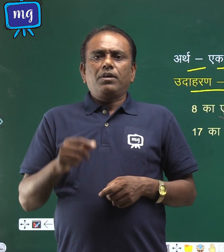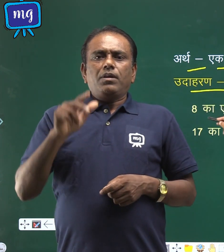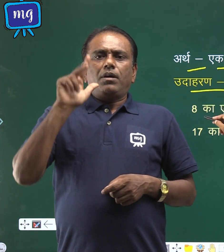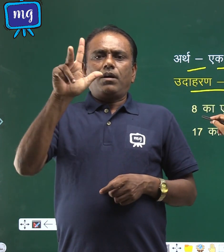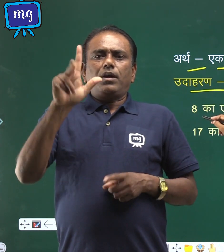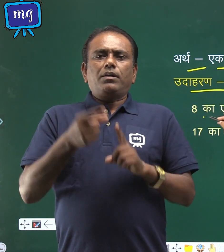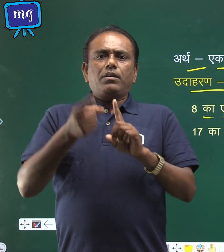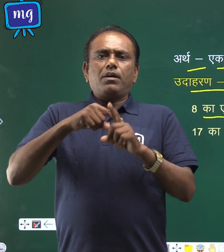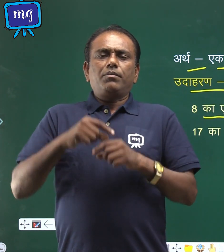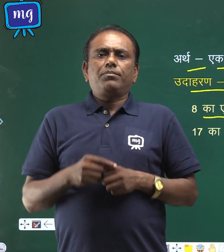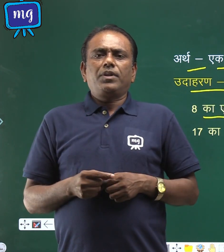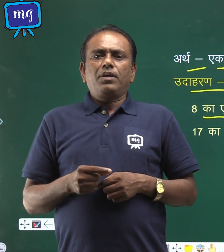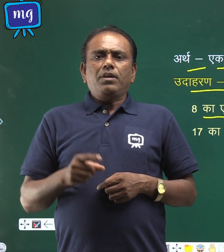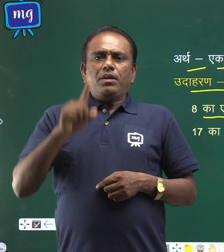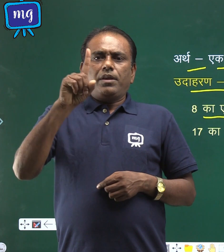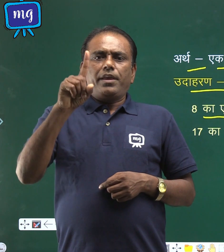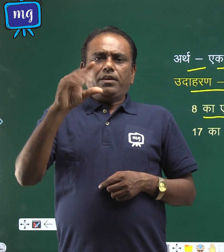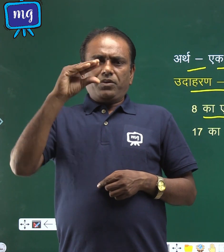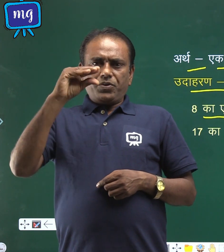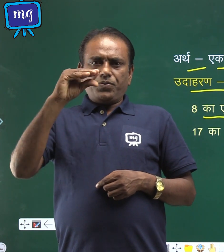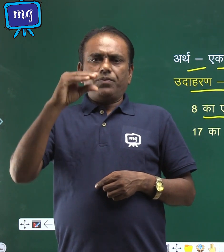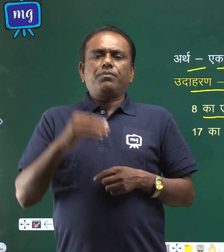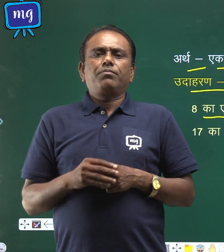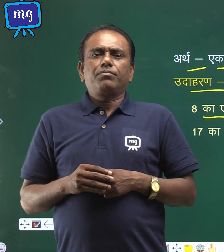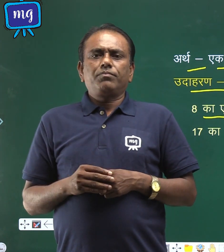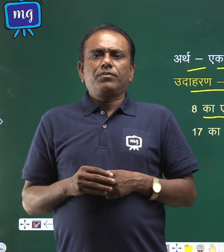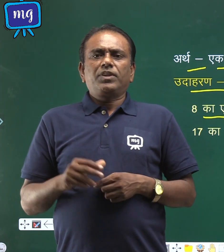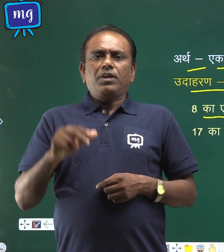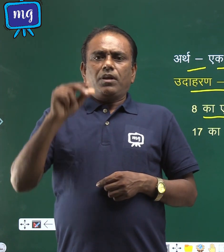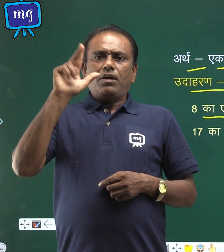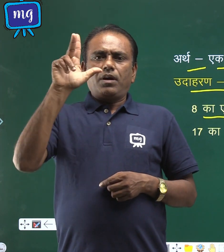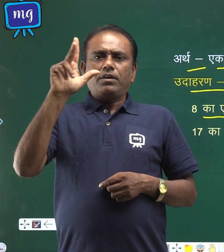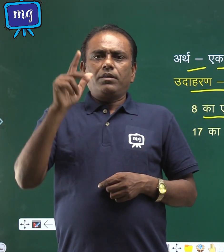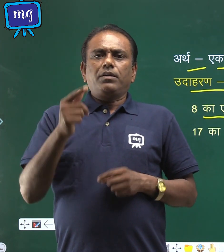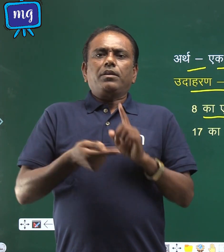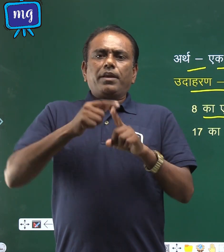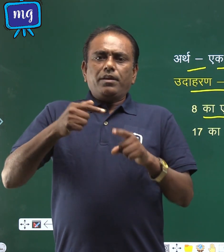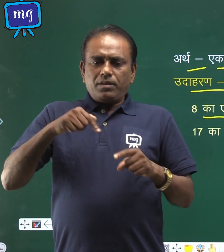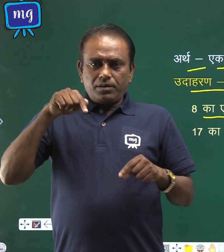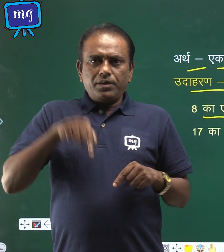8 का एक न्यून, 8 के नीचे